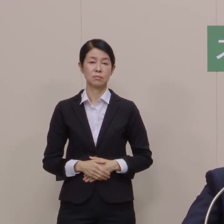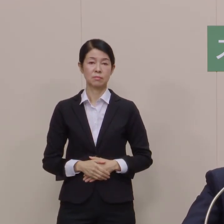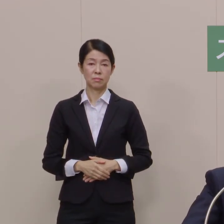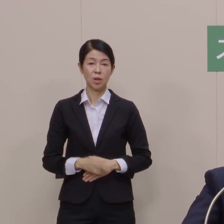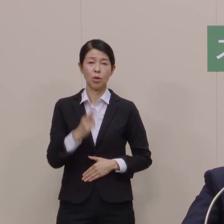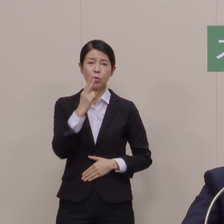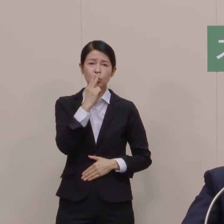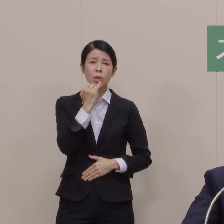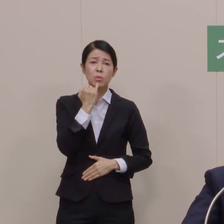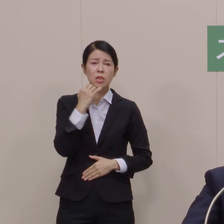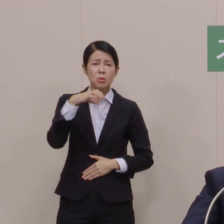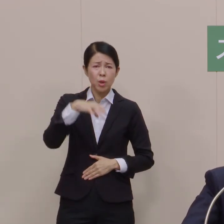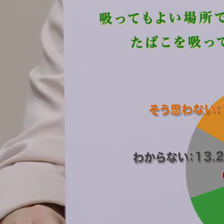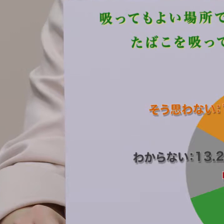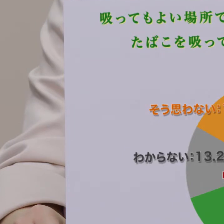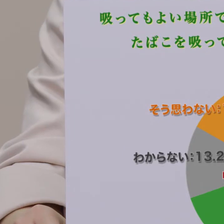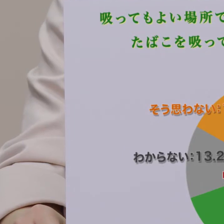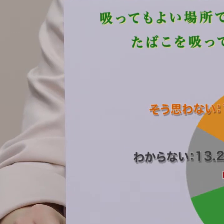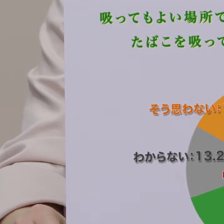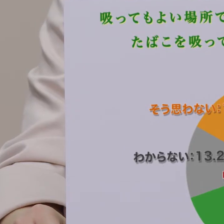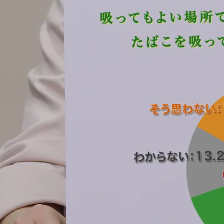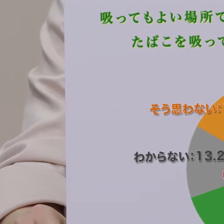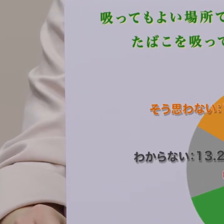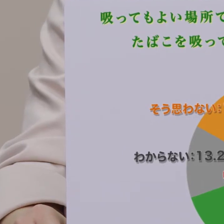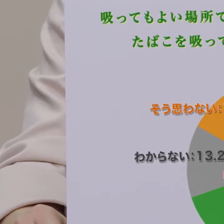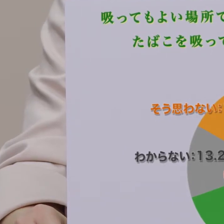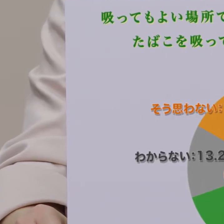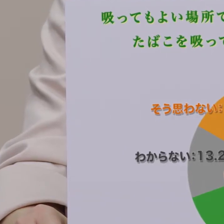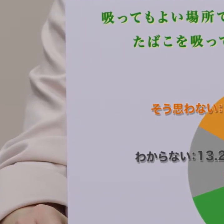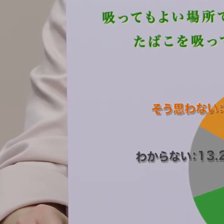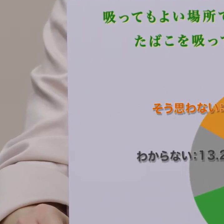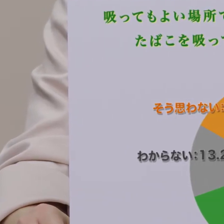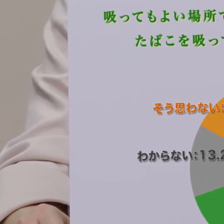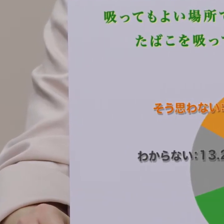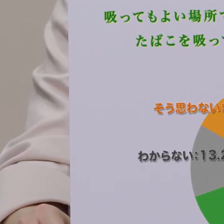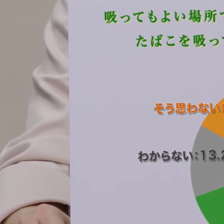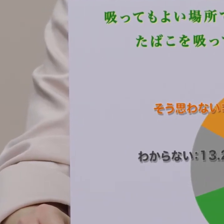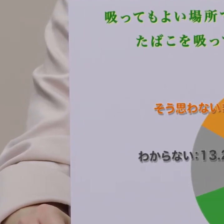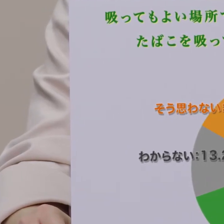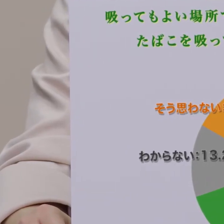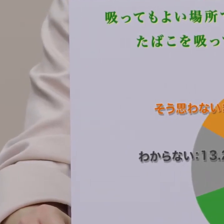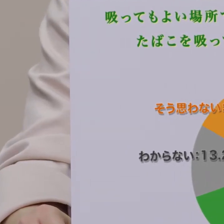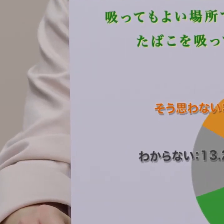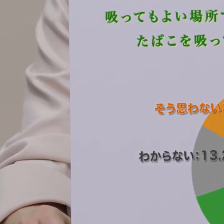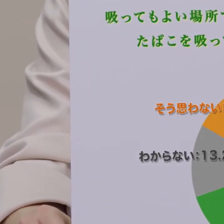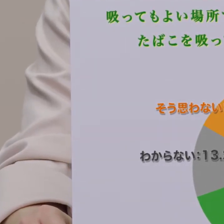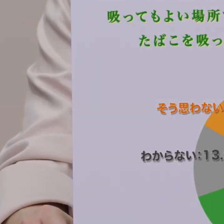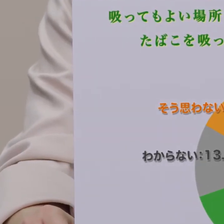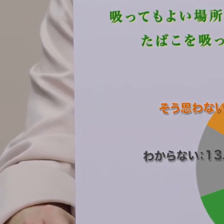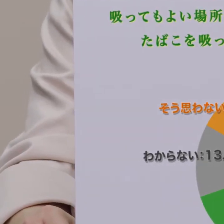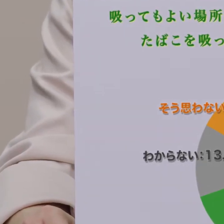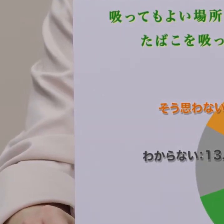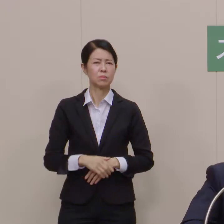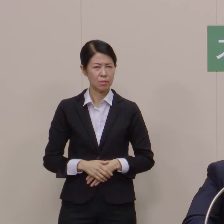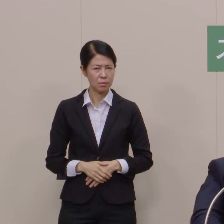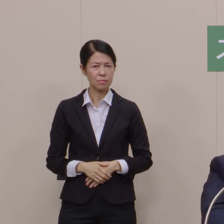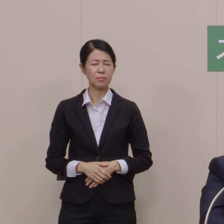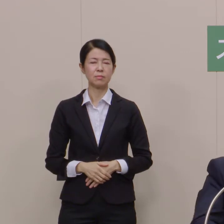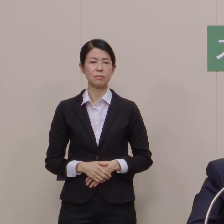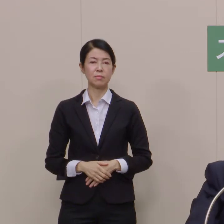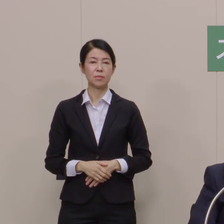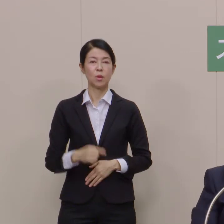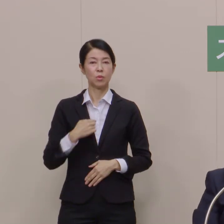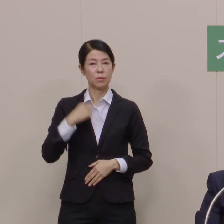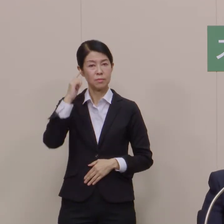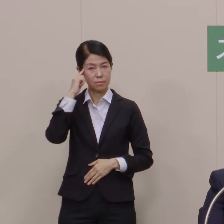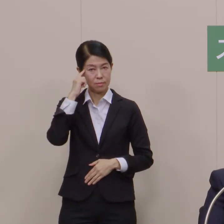吸っても良い場所でマナーを守っているのであれば、タバコを吸っても構わないという意見が多く見られます。ということで、私の